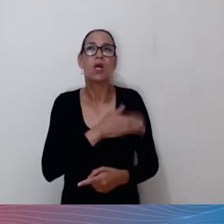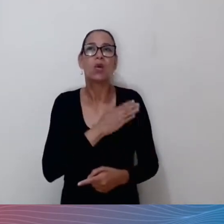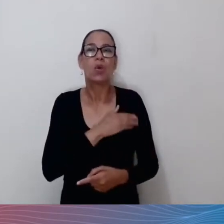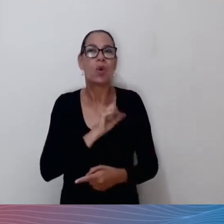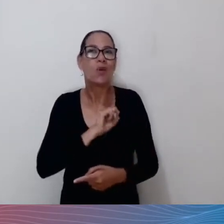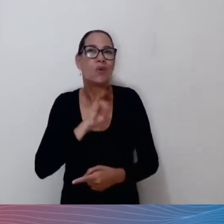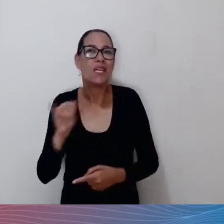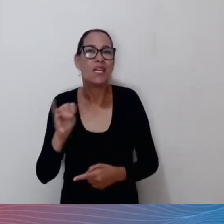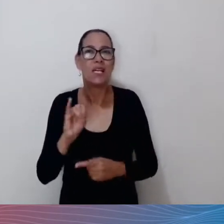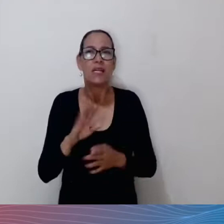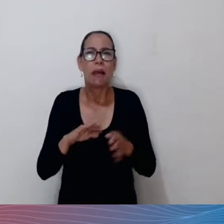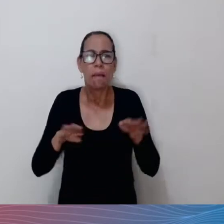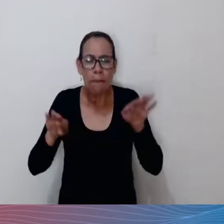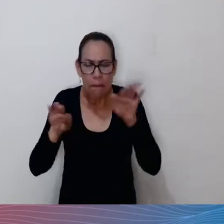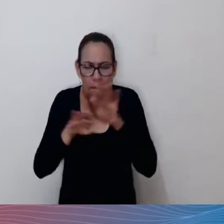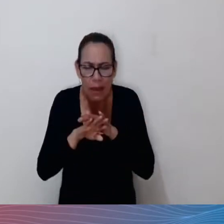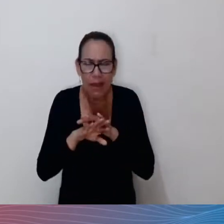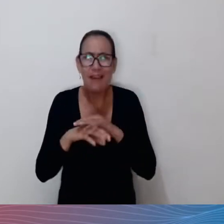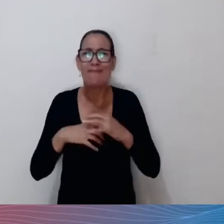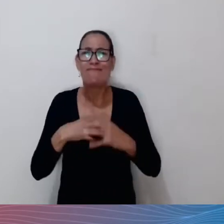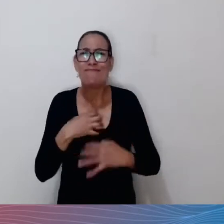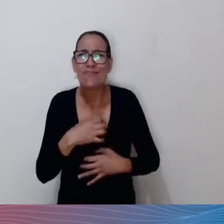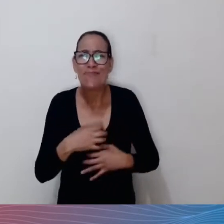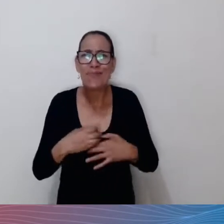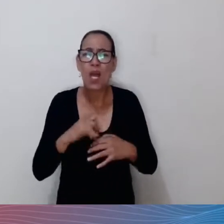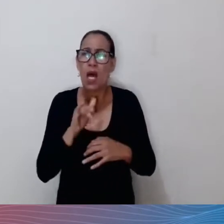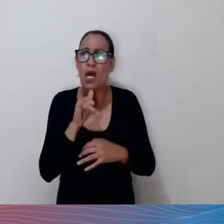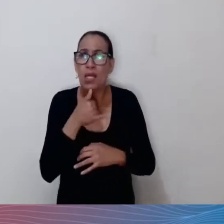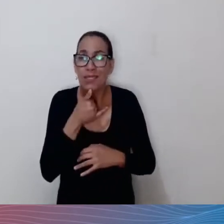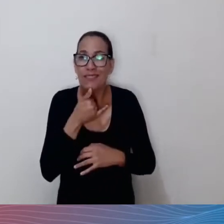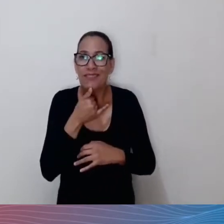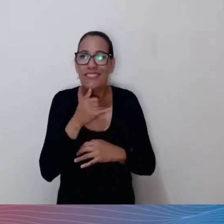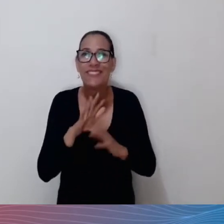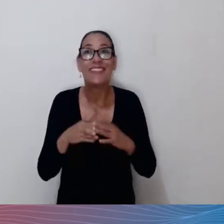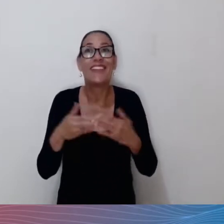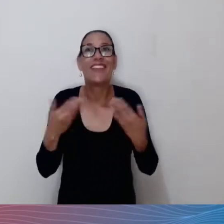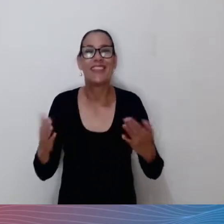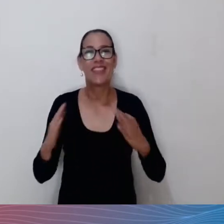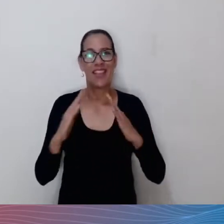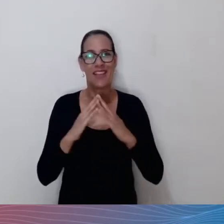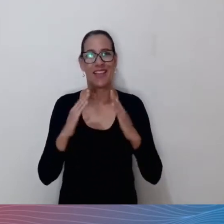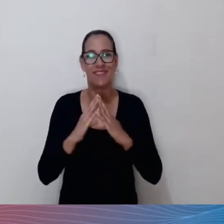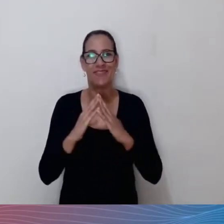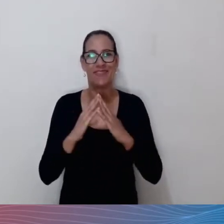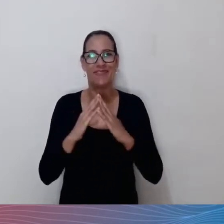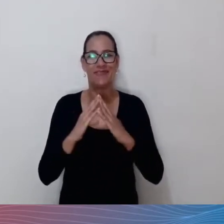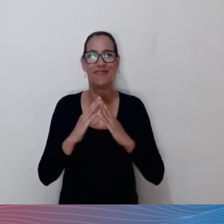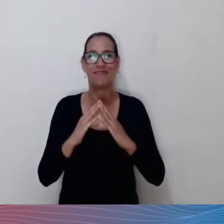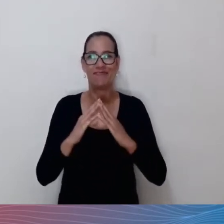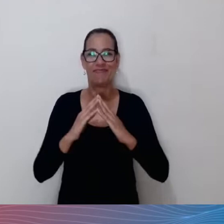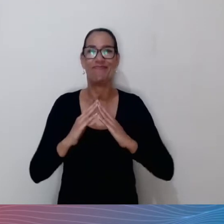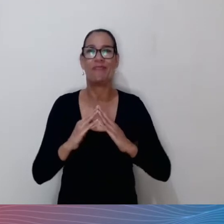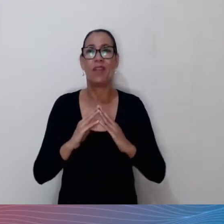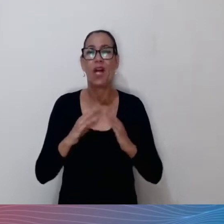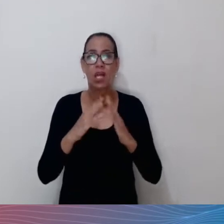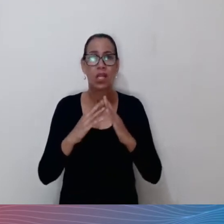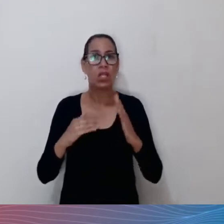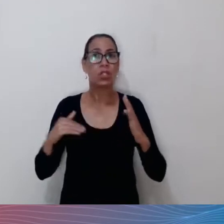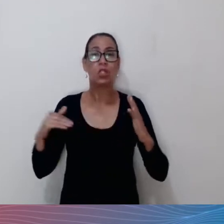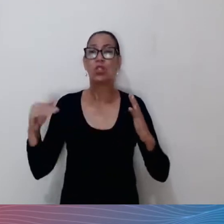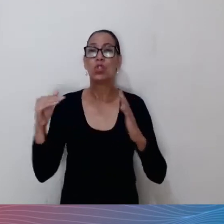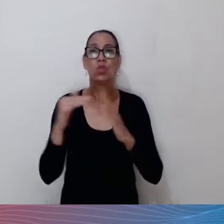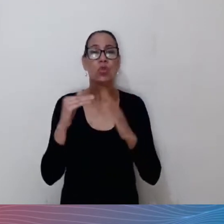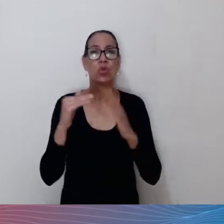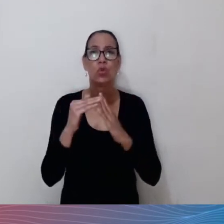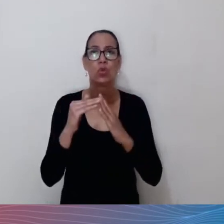Jesus, Ele abriu, através do Seu Filho, essa porta da graça. Por isso que tudo, irmãos, recebemos pela graça é